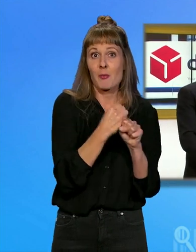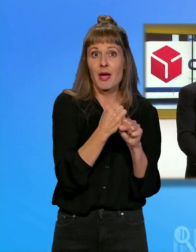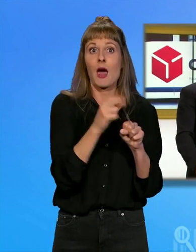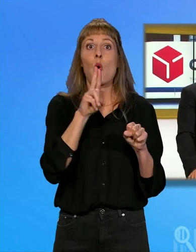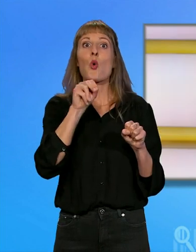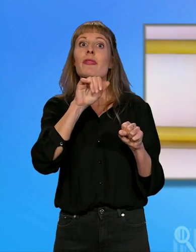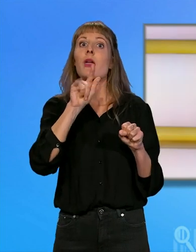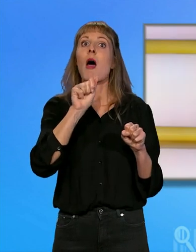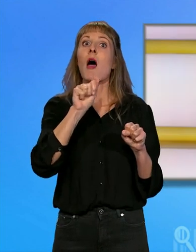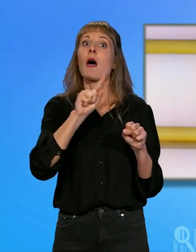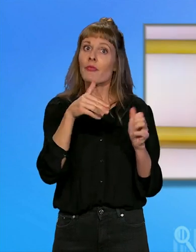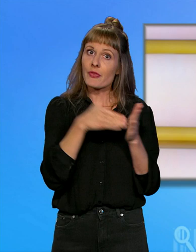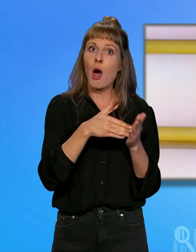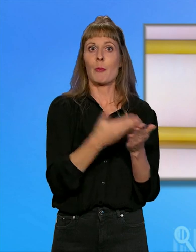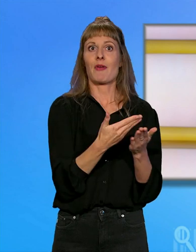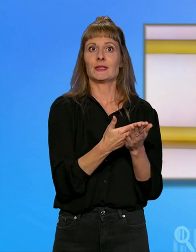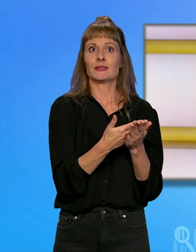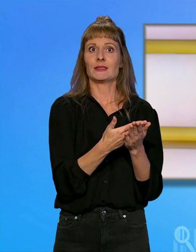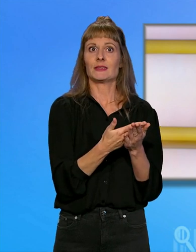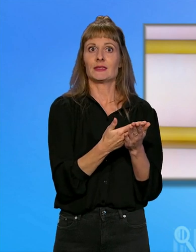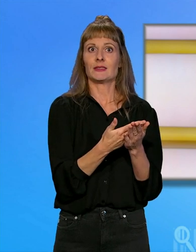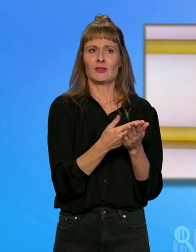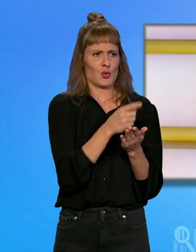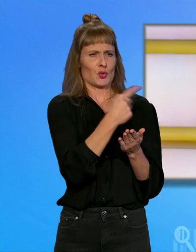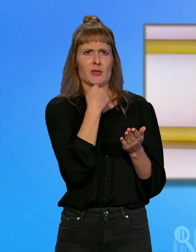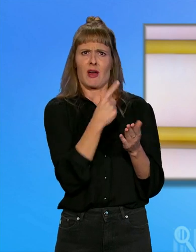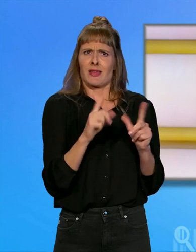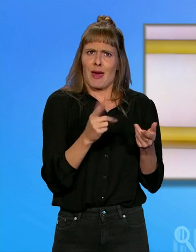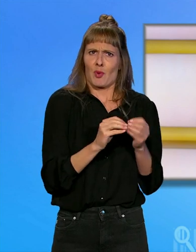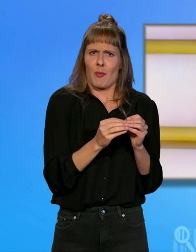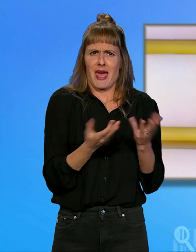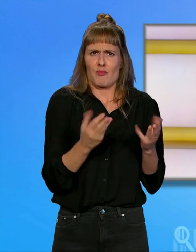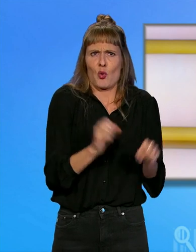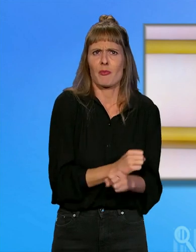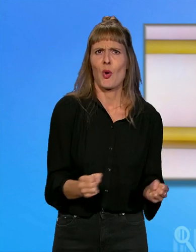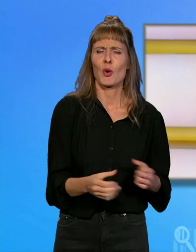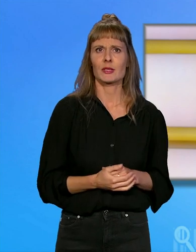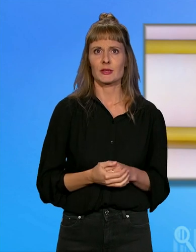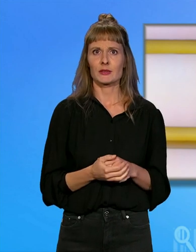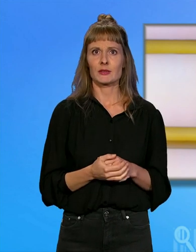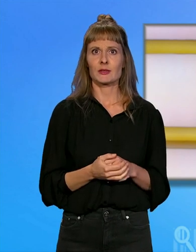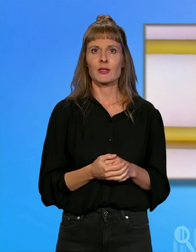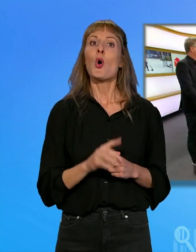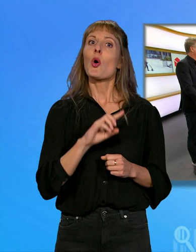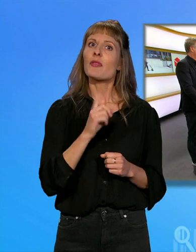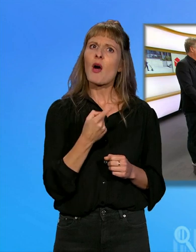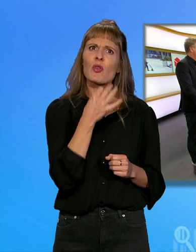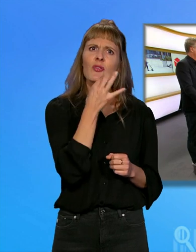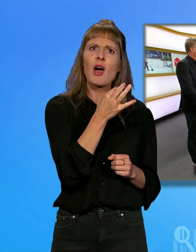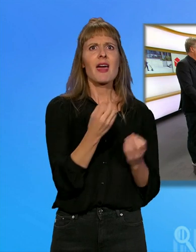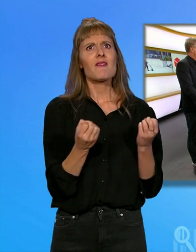Problem. Also ein Problem habt ihr ja sicher. Warum wird die Arbeitszeit dieser Leute bei den Subunternehmern nicht erfasst? Das ist